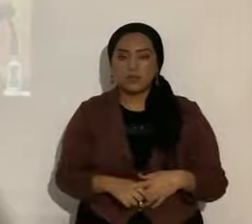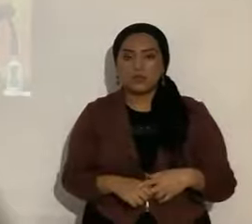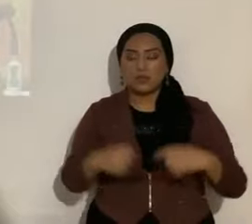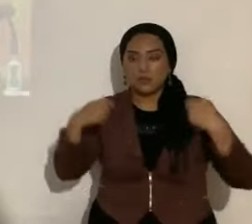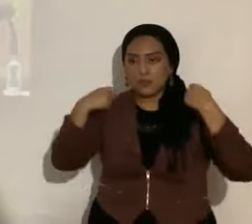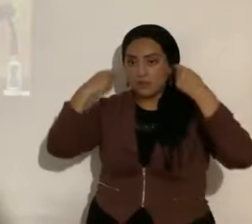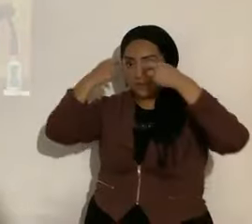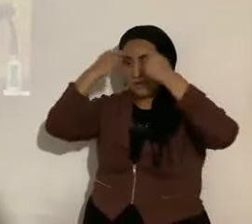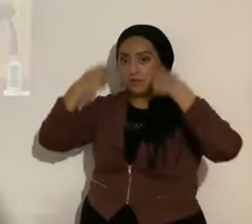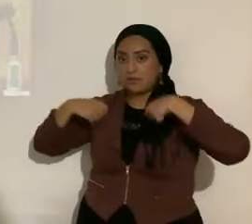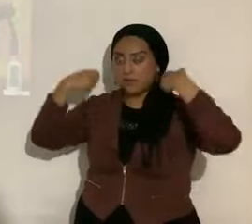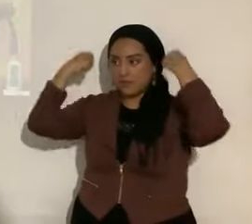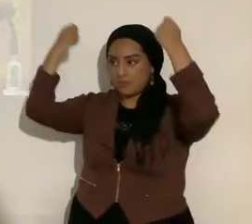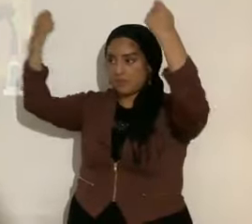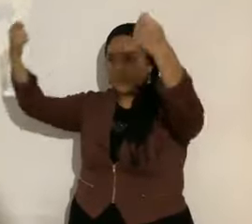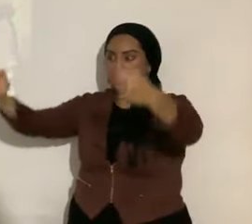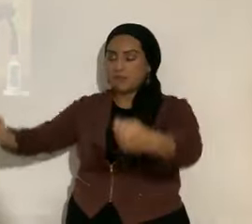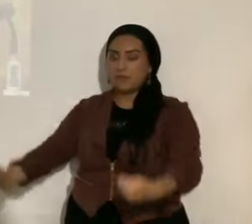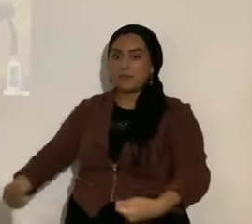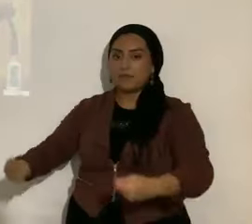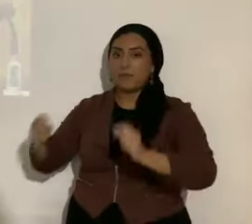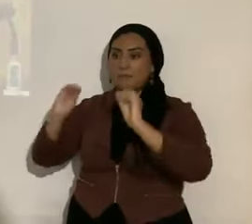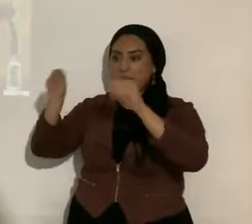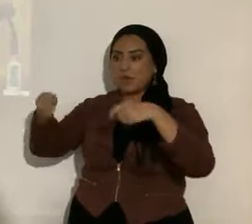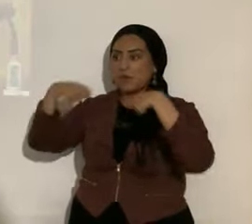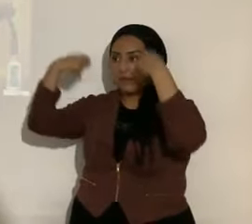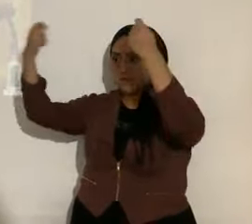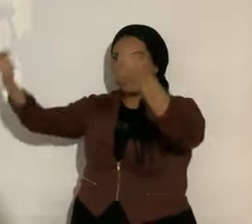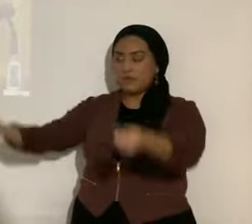sobre él su talit, o sea, le puso el talit.